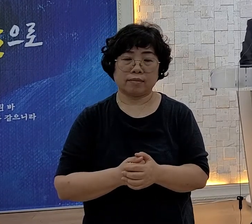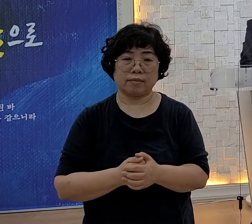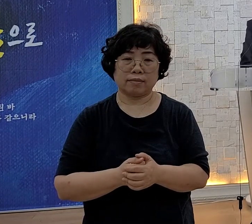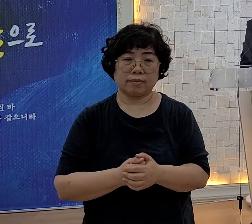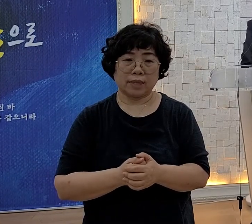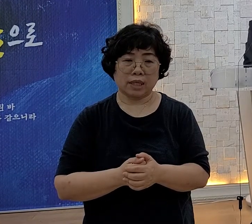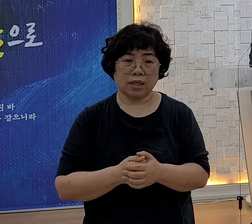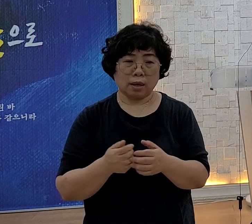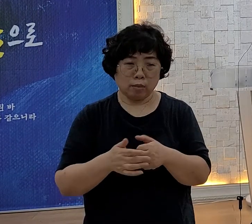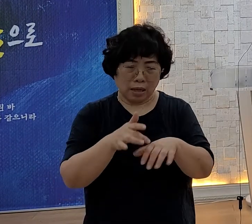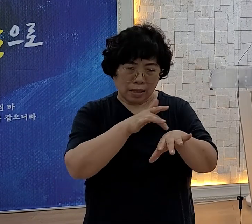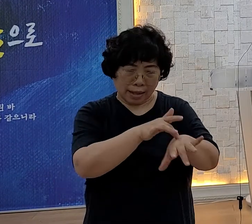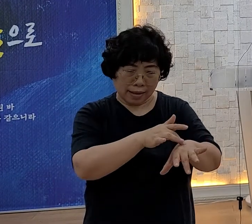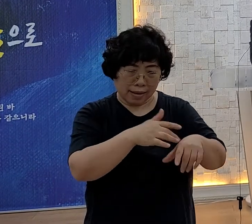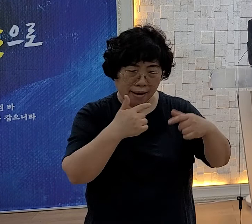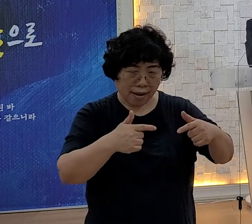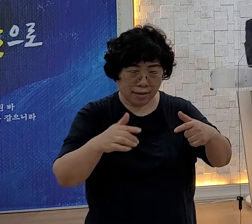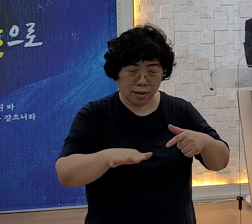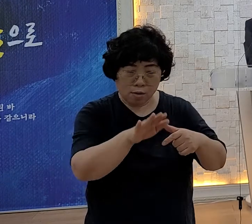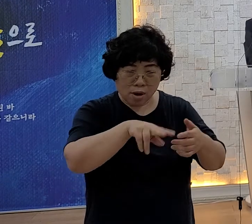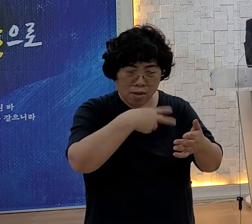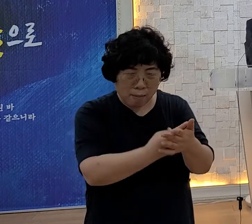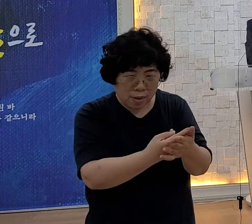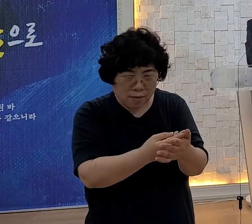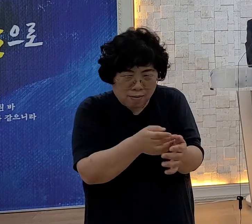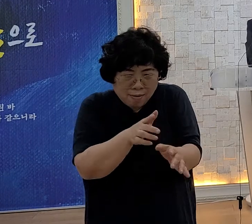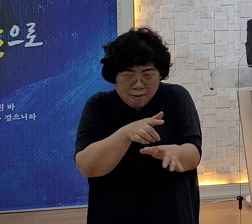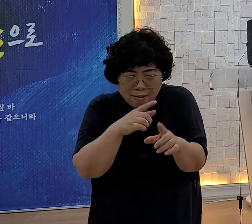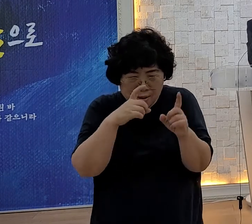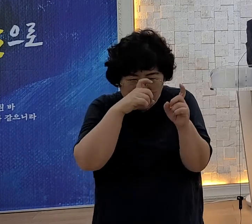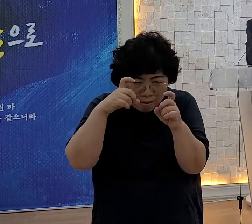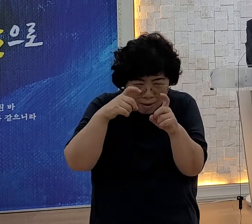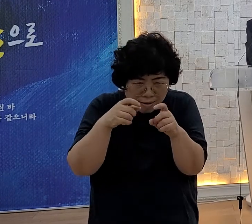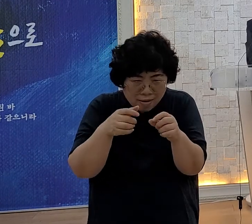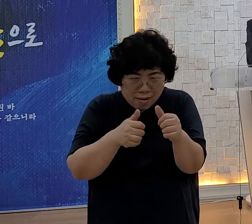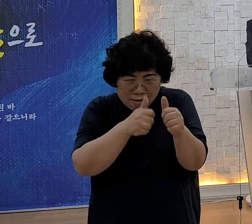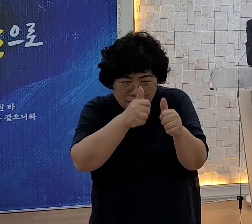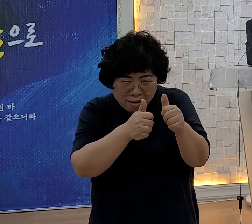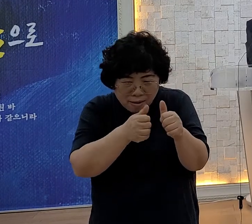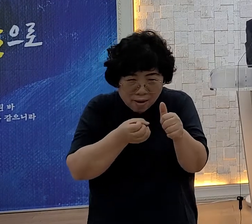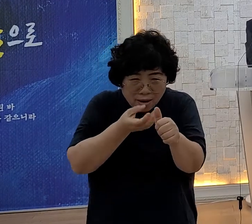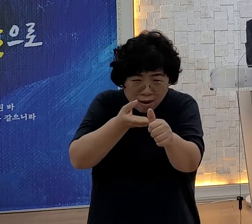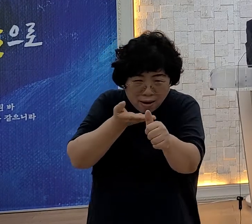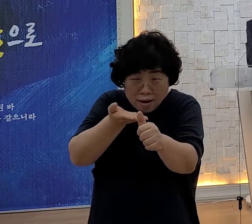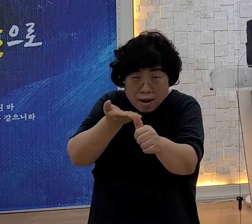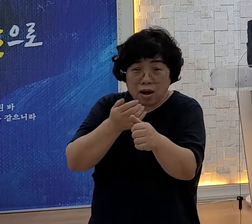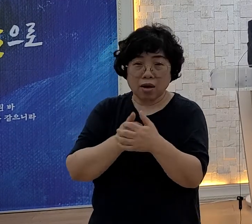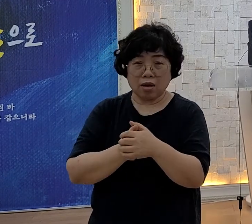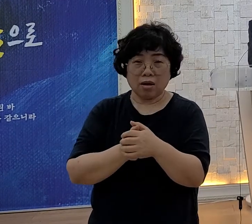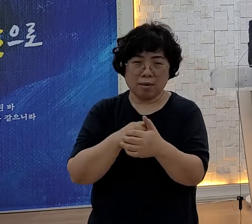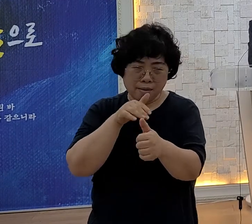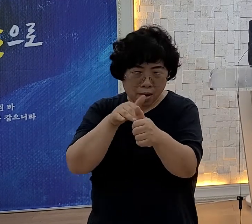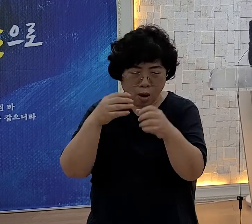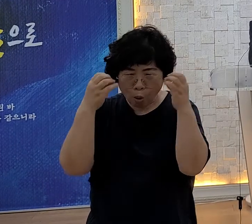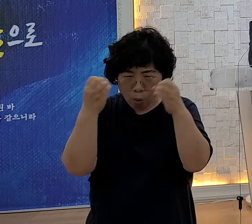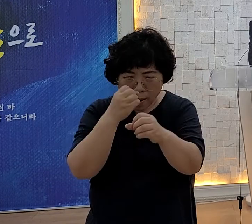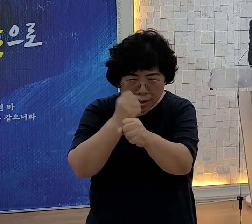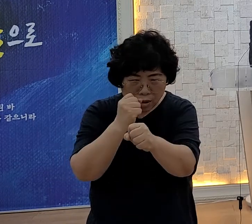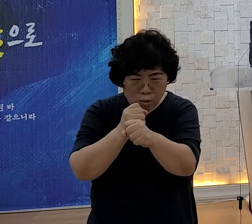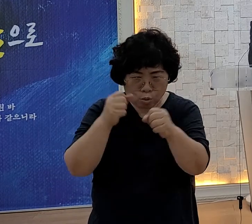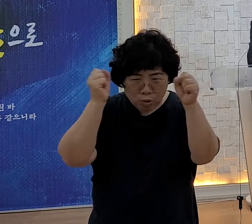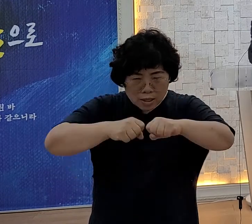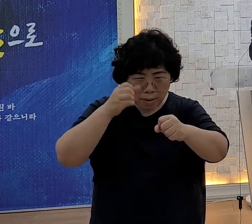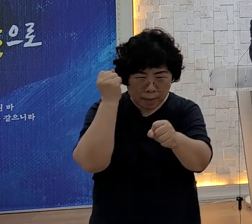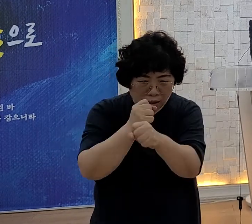우리가 넘어지도록 얼마나 많은 유혹과 시험을 하는지, 말도 안 되는 일들을 계획하고 오해하게 하고 무너지게